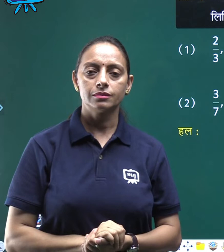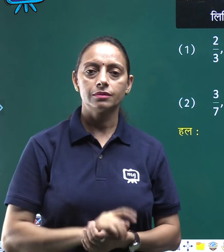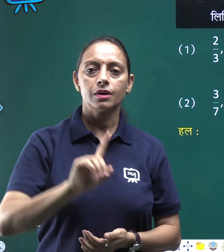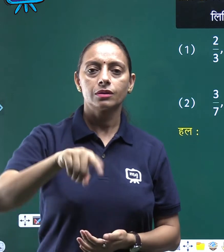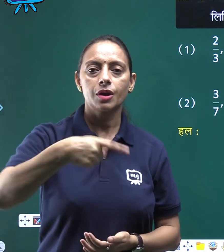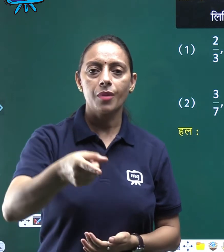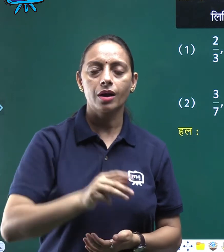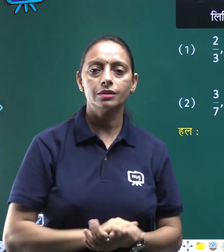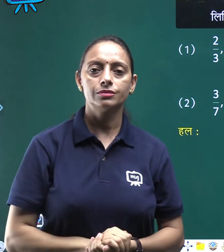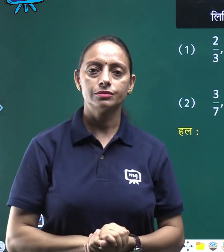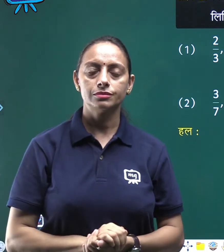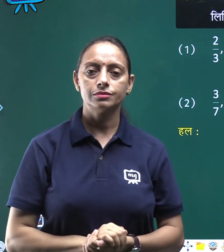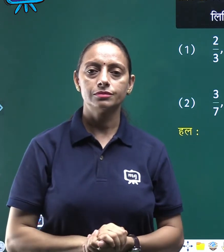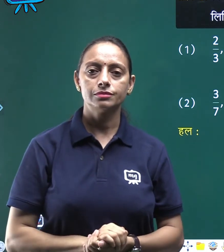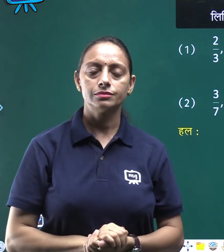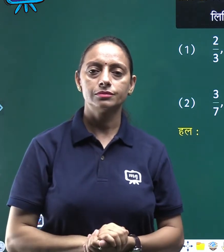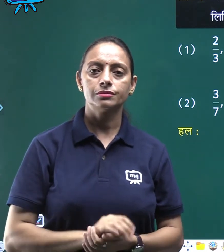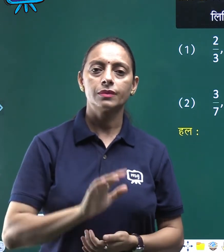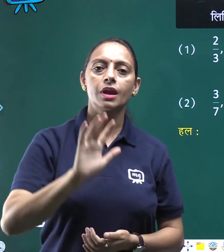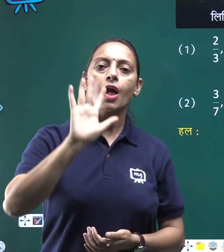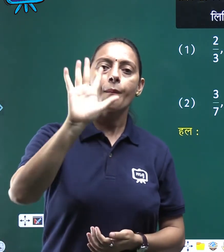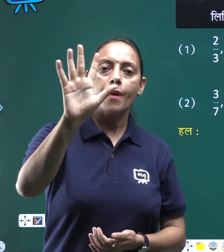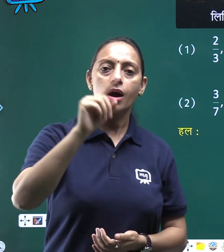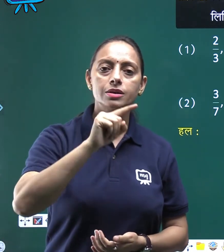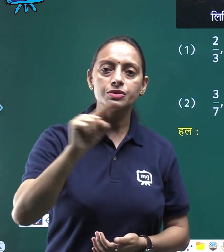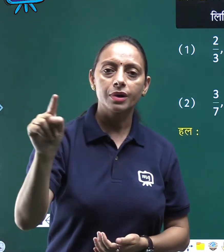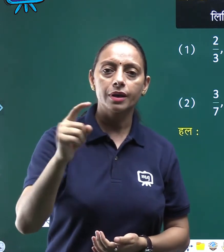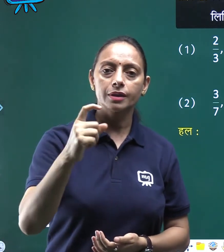उसके बाद पांच बटा तीन,